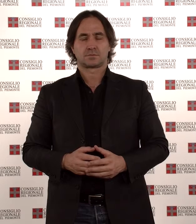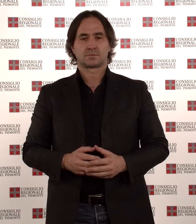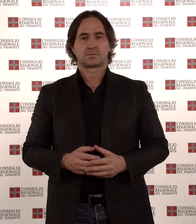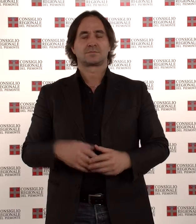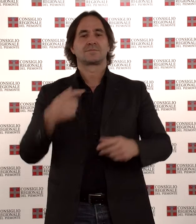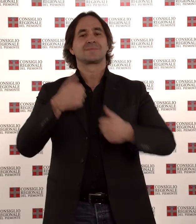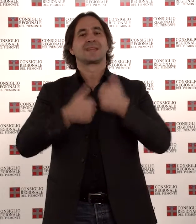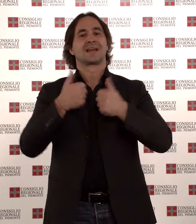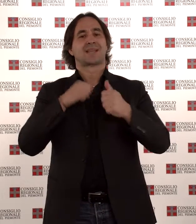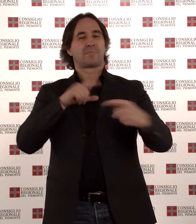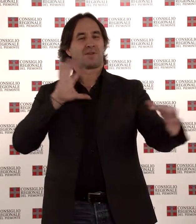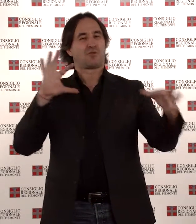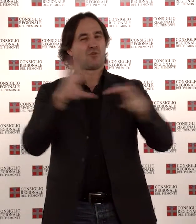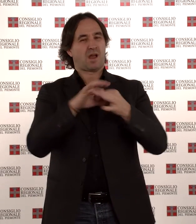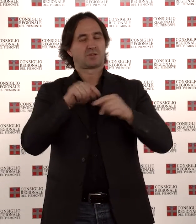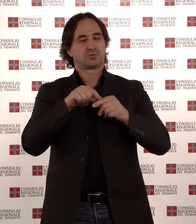prosegue l'esame del collegato.